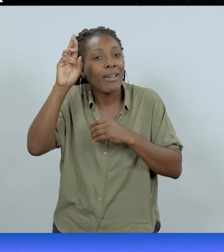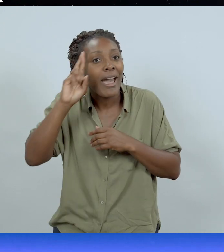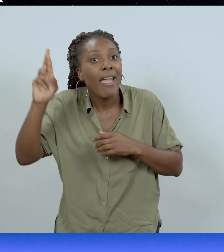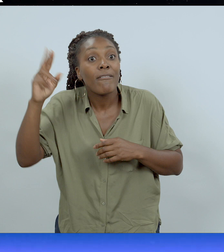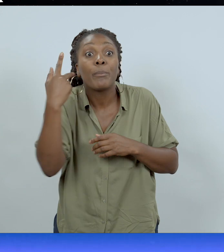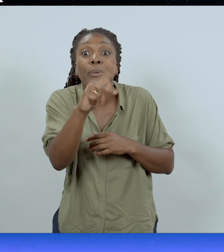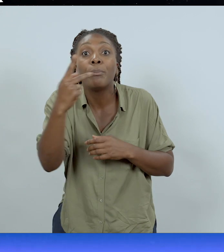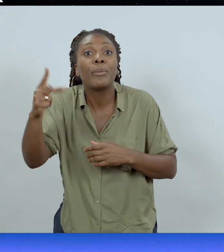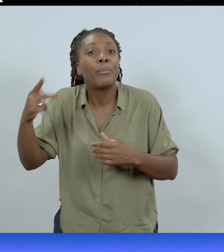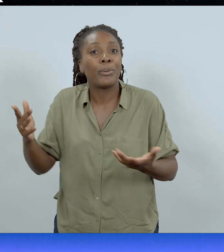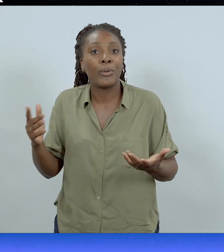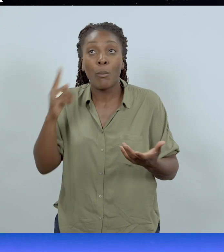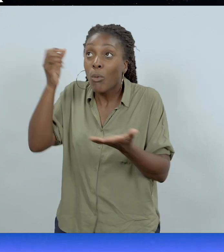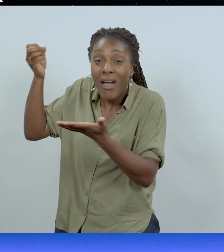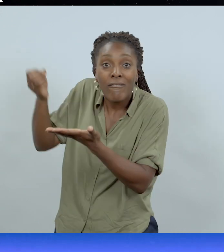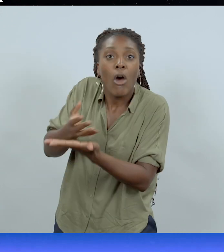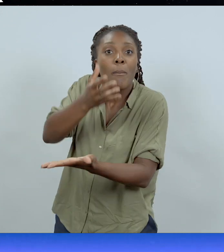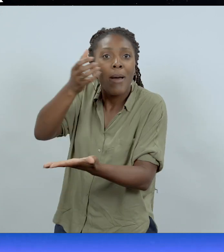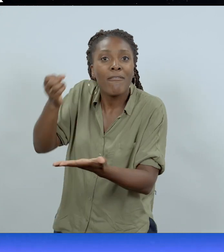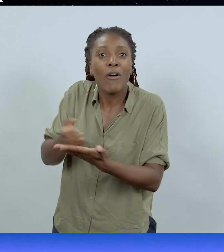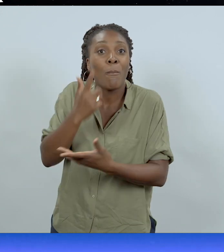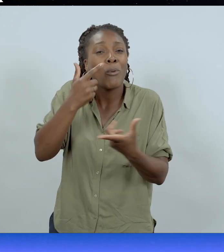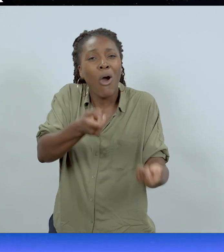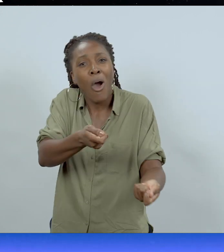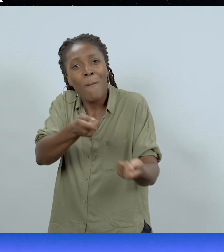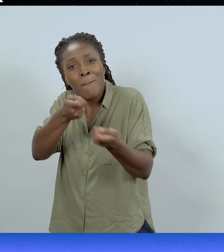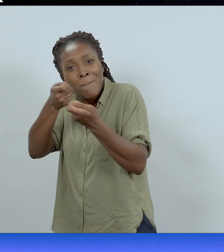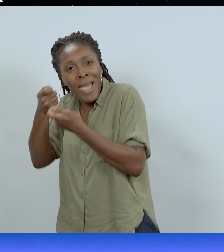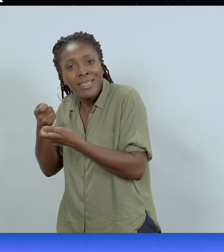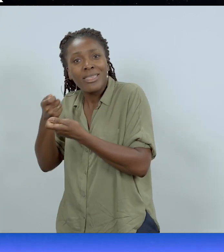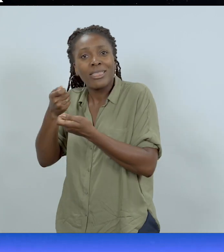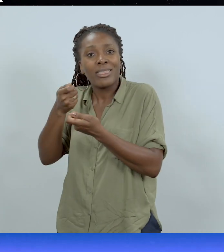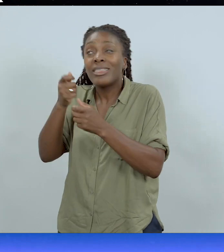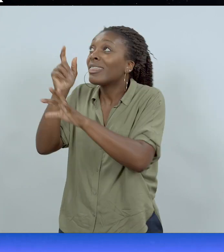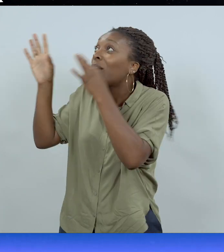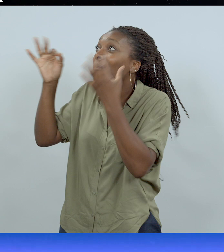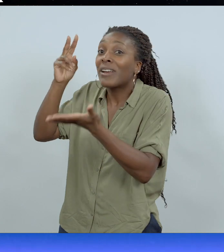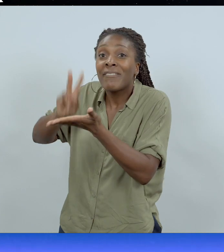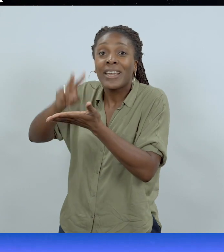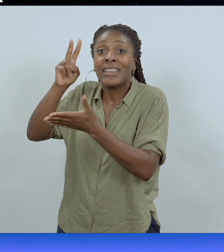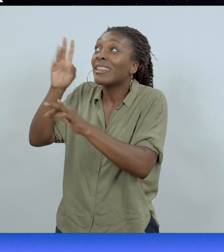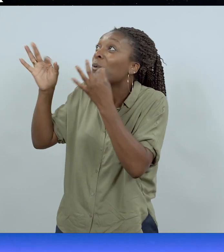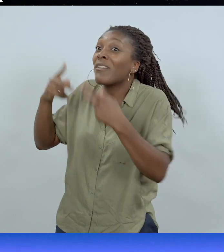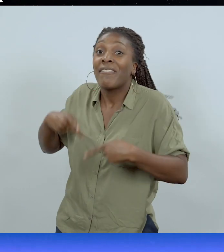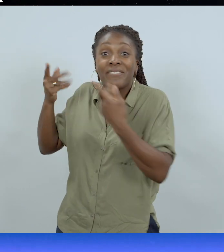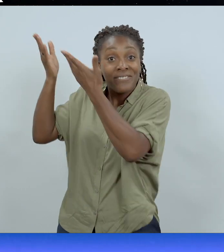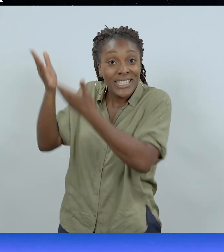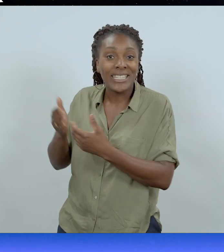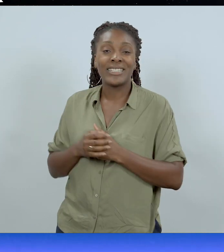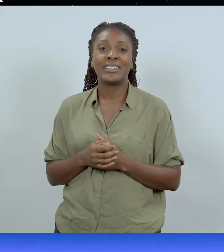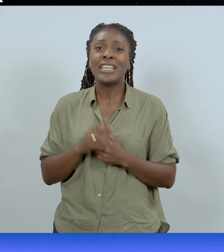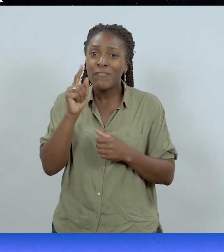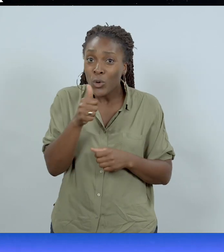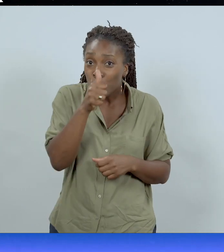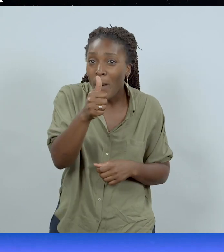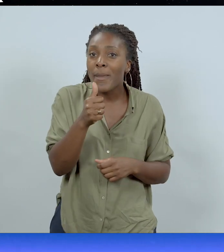pour communiquer son message, pour les emmener sur le sentier de la vérité, sur le sentier de la vie.